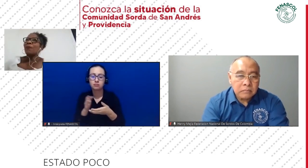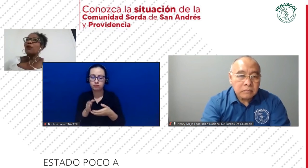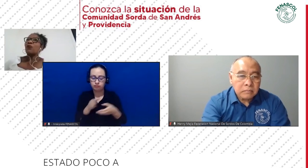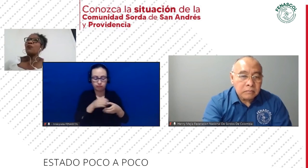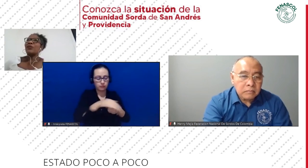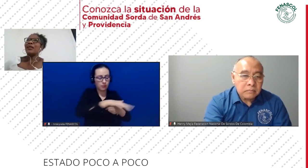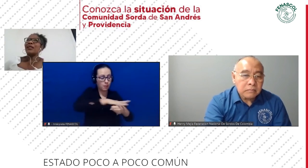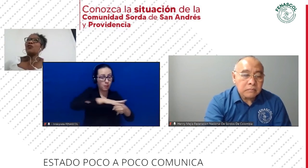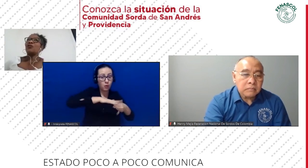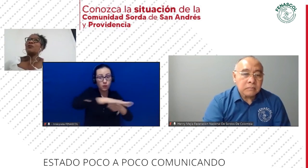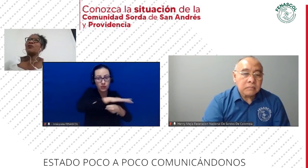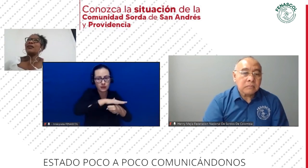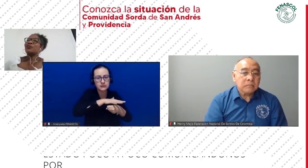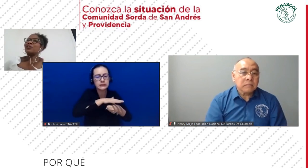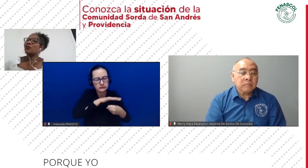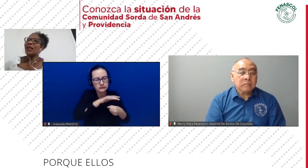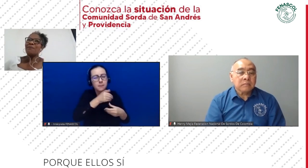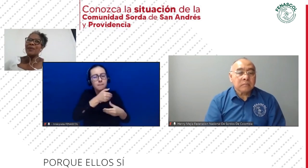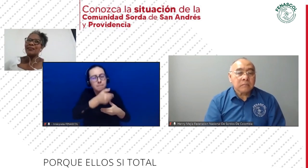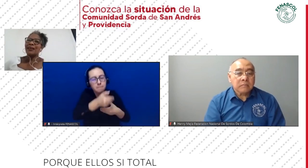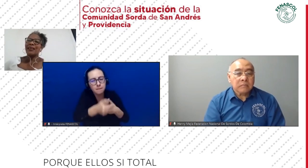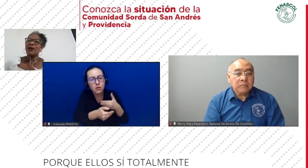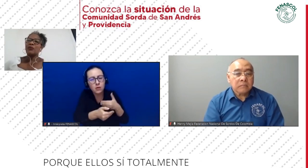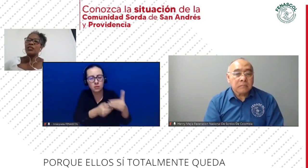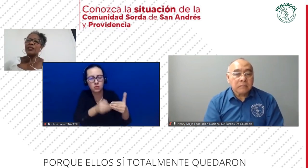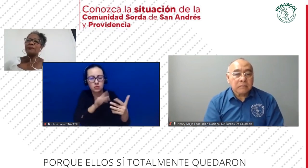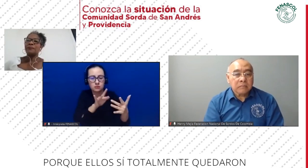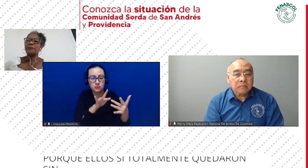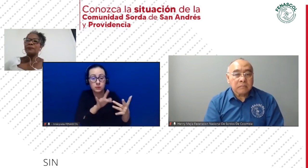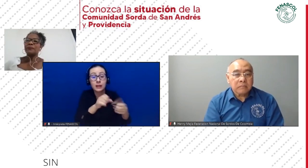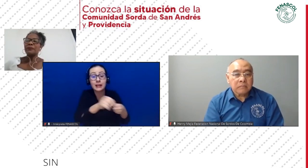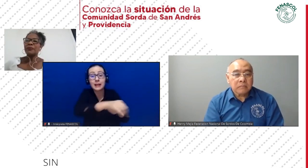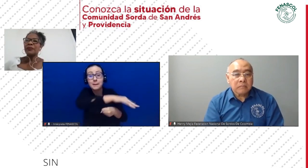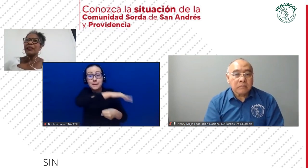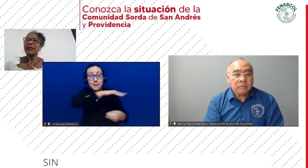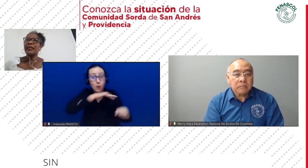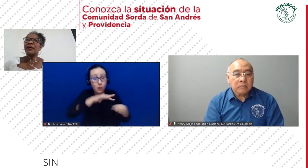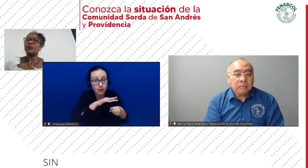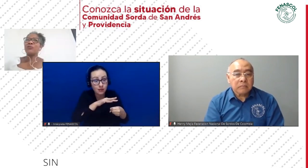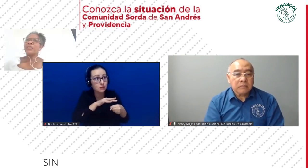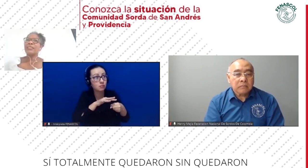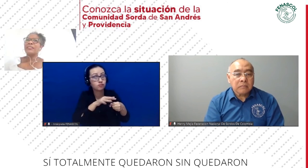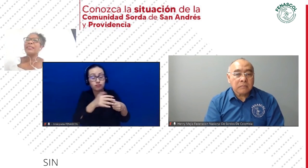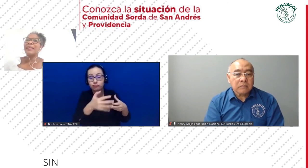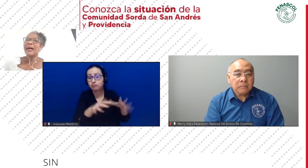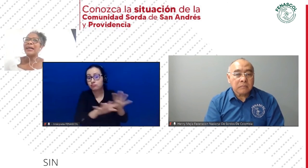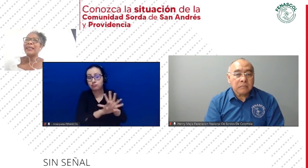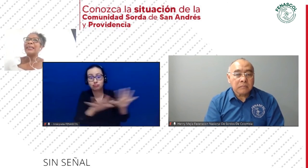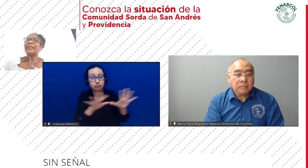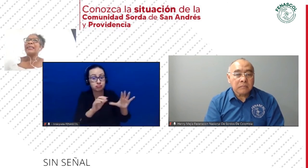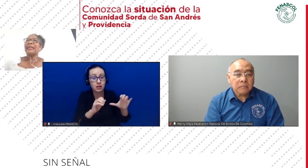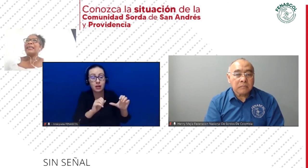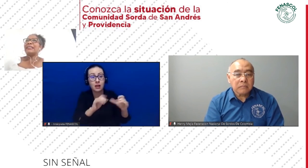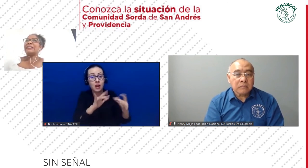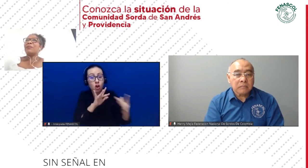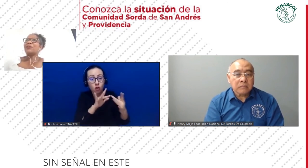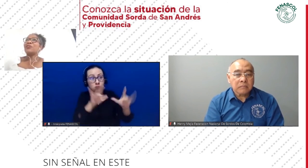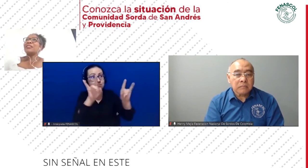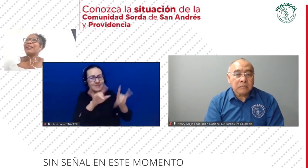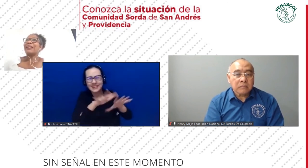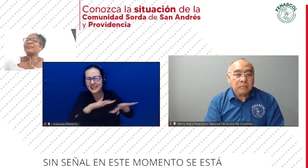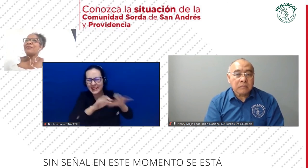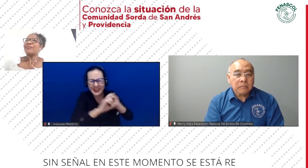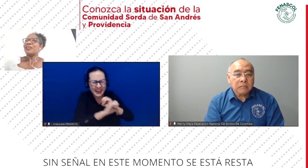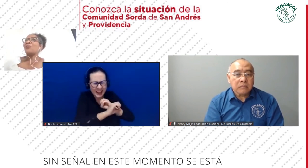poco a poco comunicándonos porque ellos sí totalmente quedaron sin quedaron sin señal en este